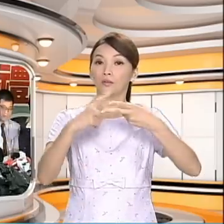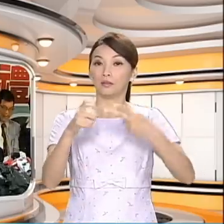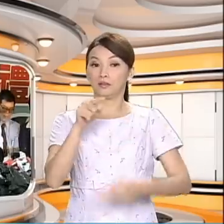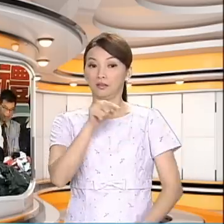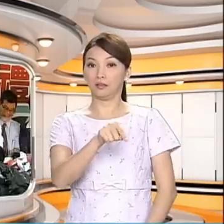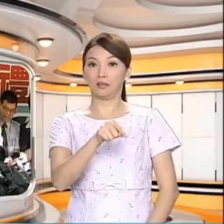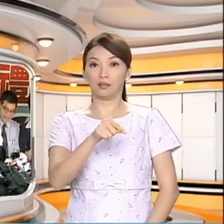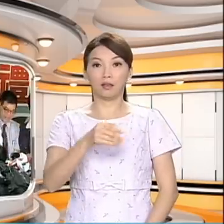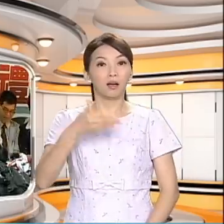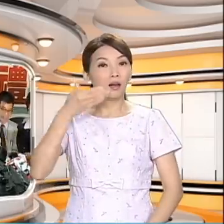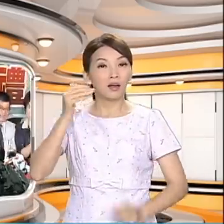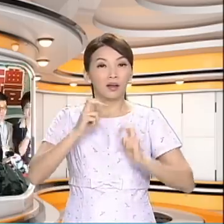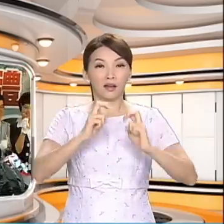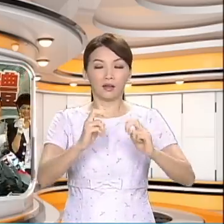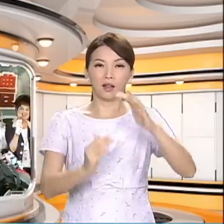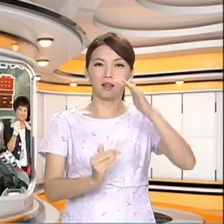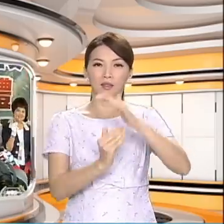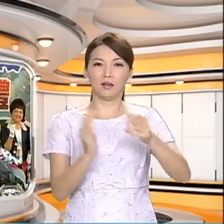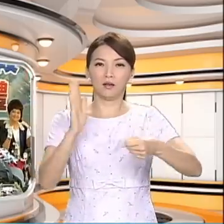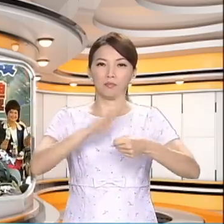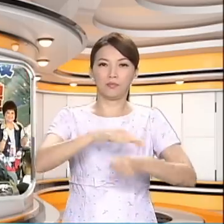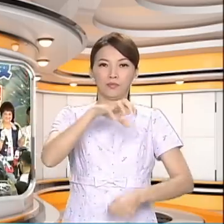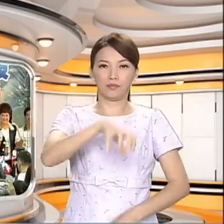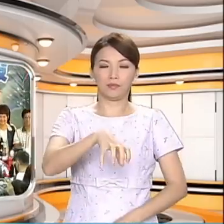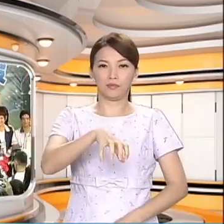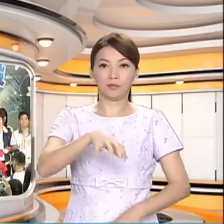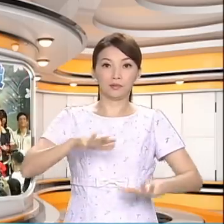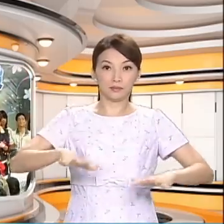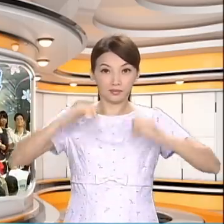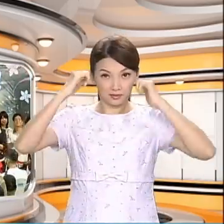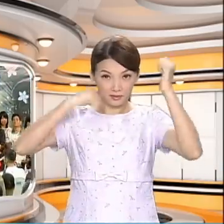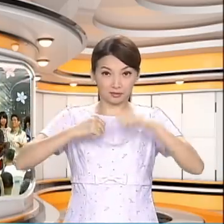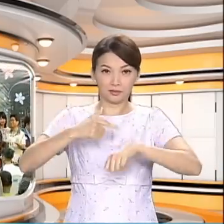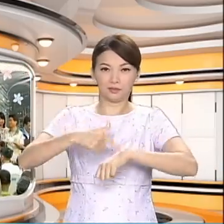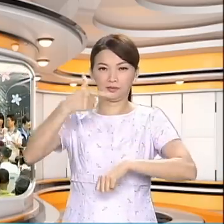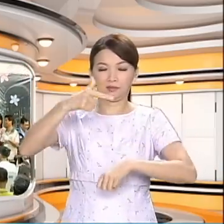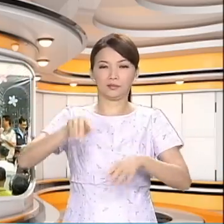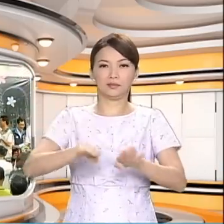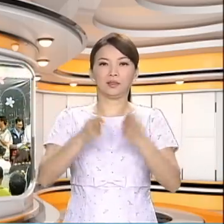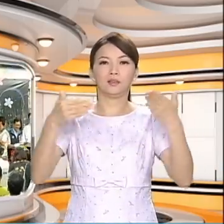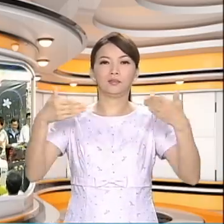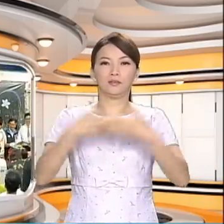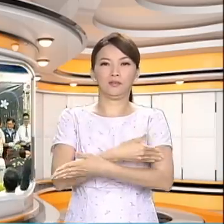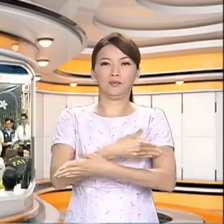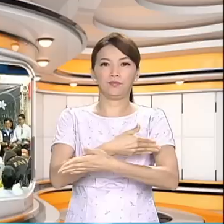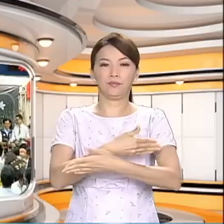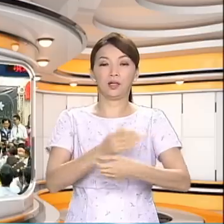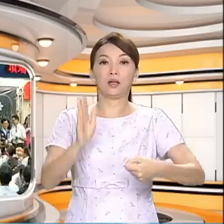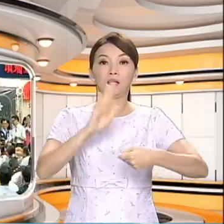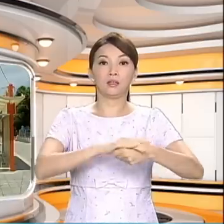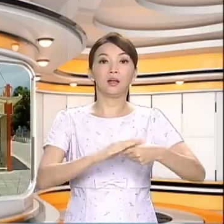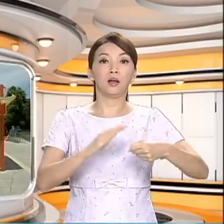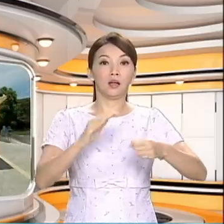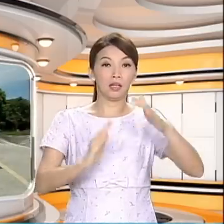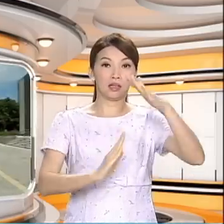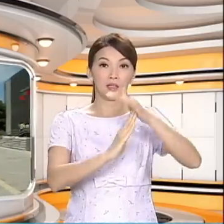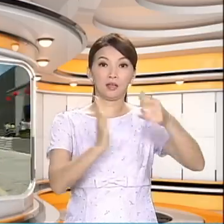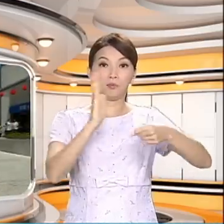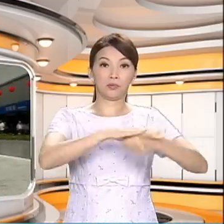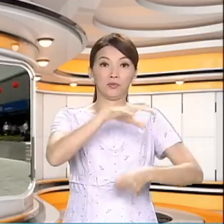位于土城的捷运板南线顶埔站，今天早上6点通车。从顶埔站到台北车